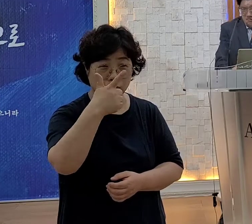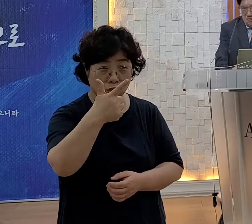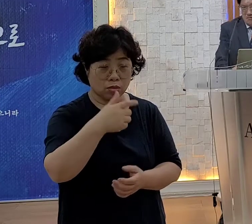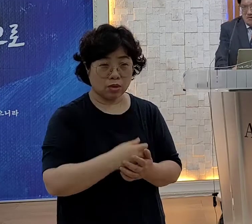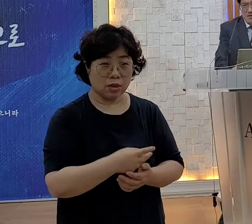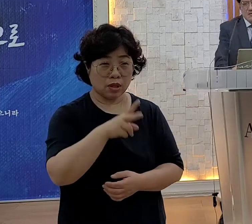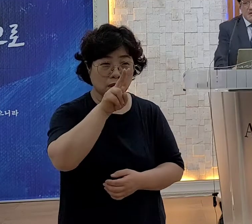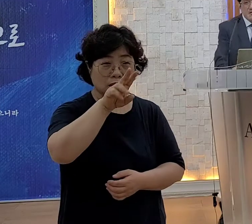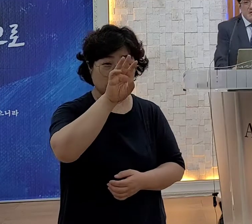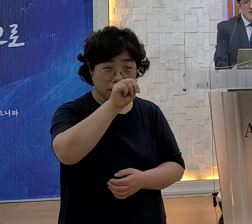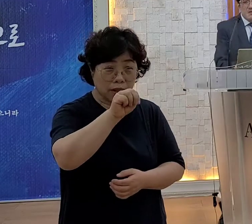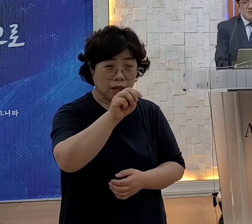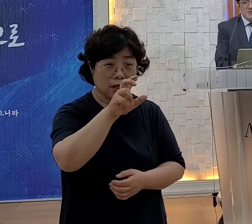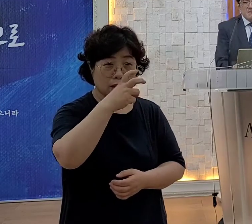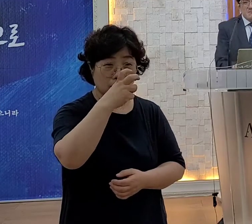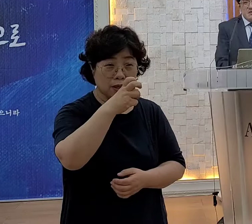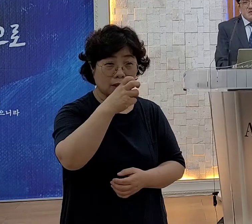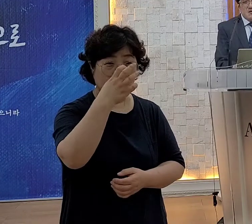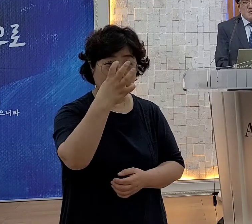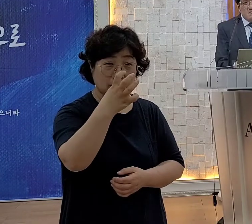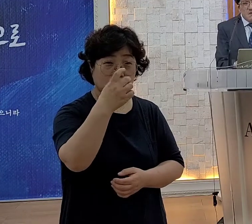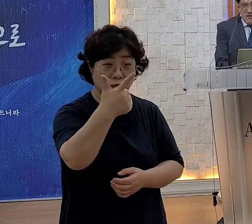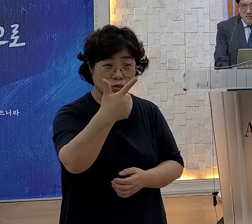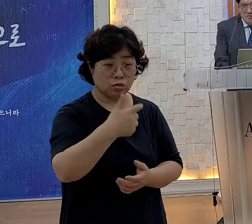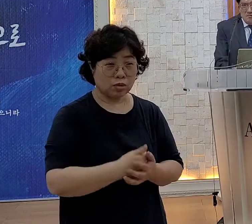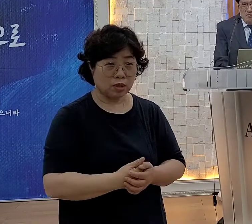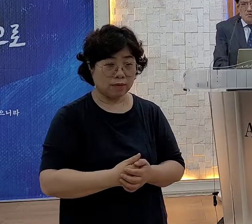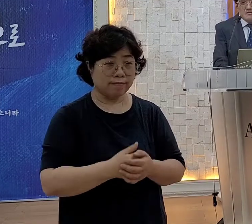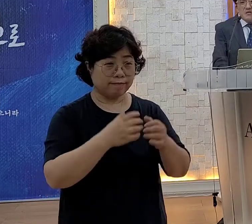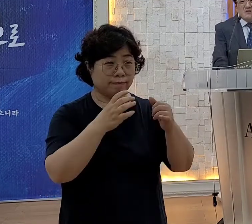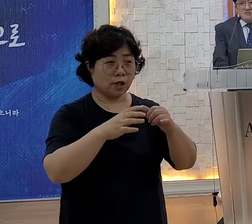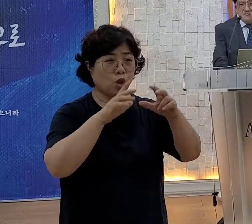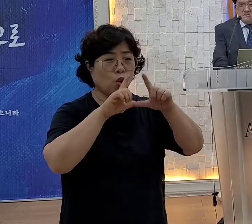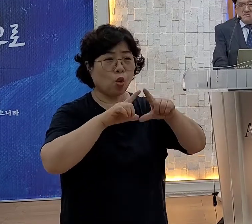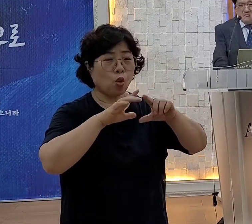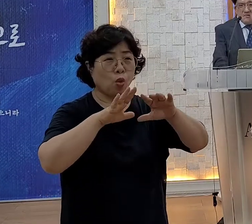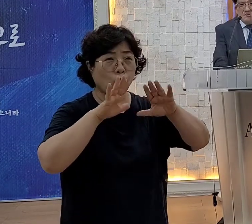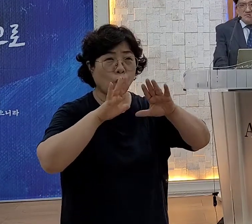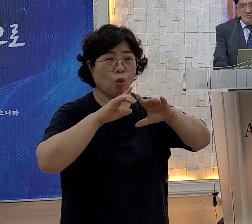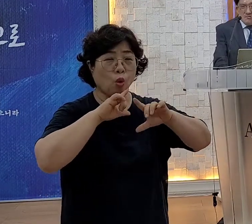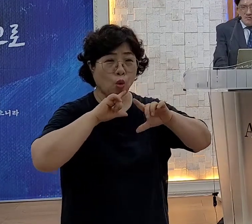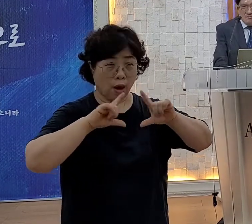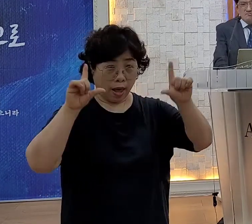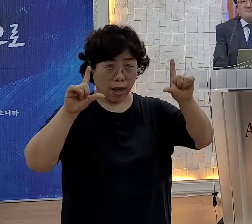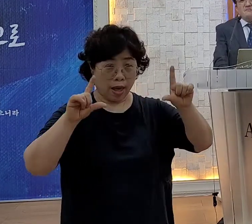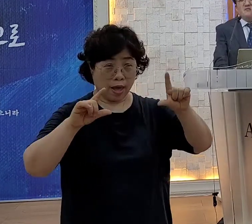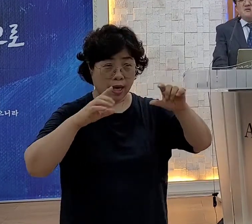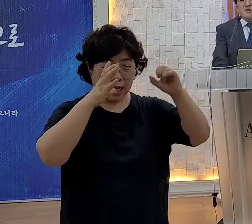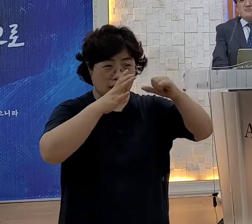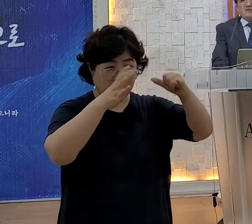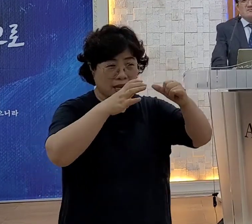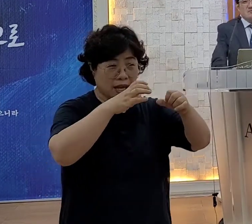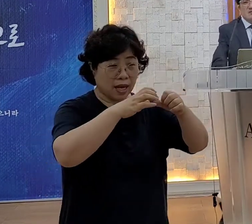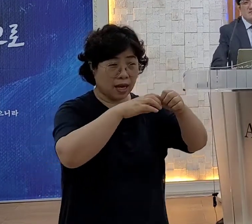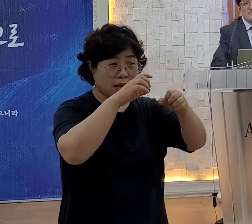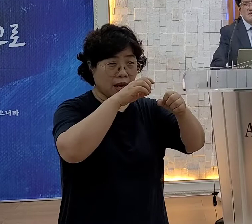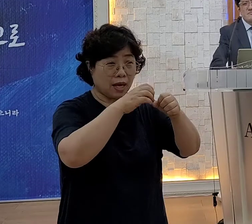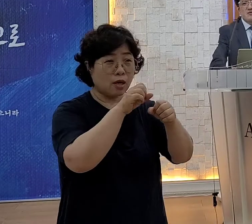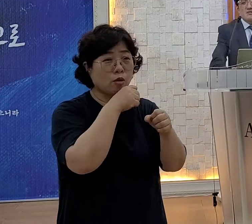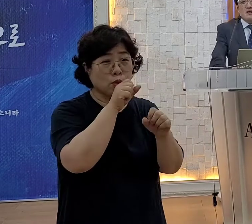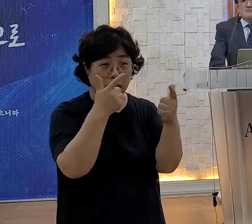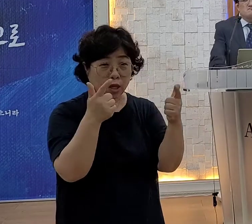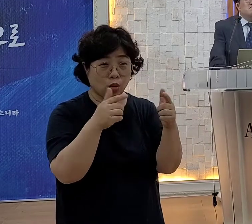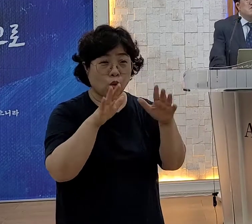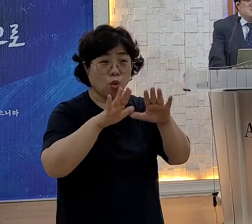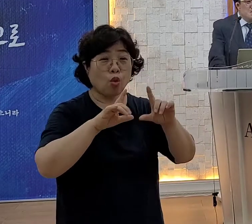올해 최고 기록. 그러니까 지금 세계 기록이 아니고 올해 뛴 기록으로 최고 높이 뛴 사람의 기록이